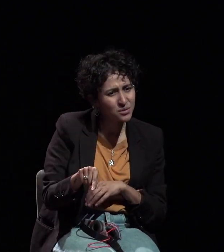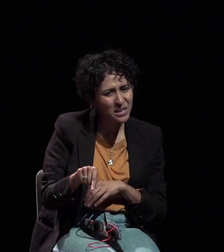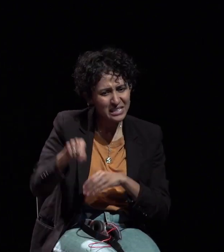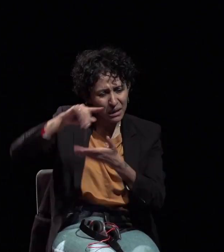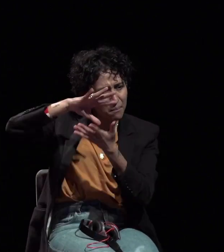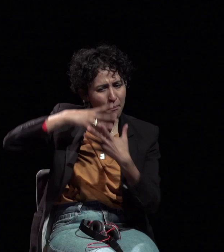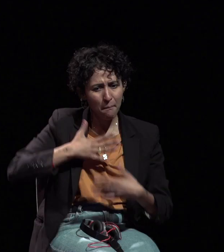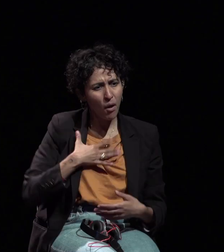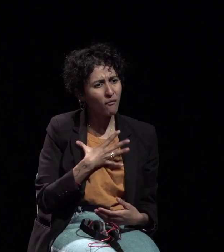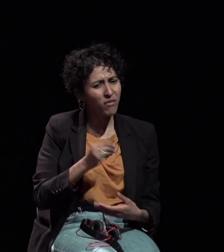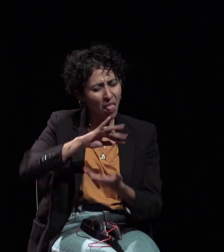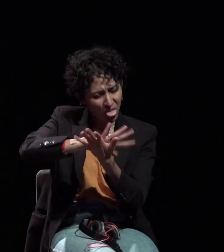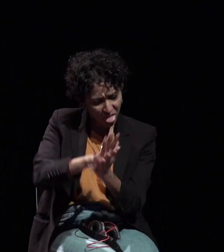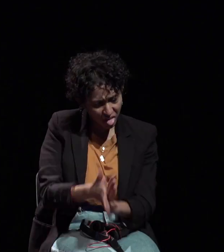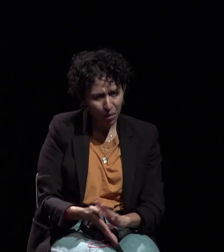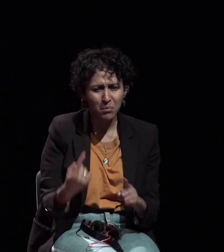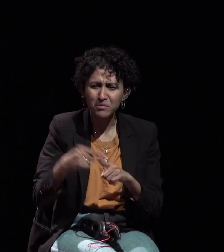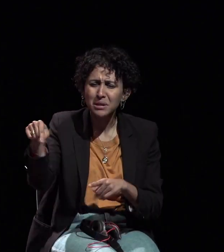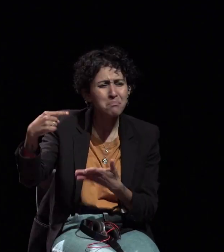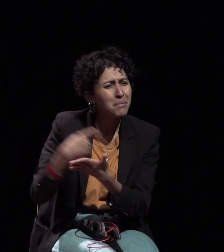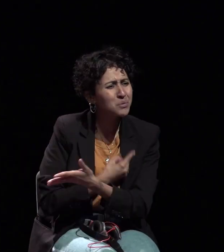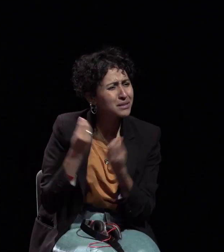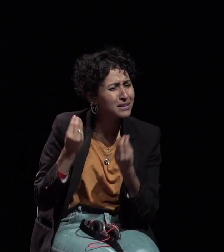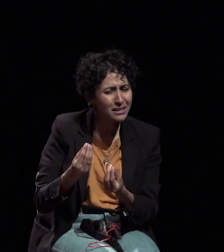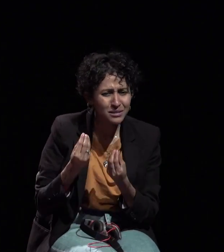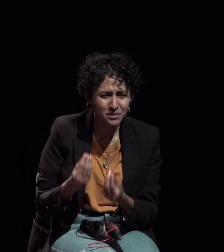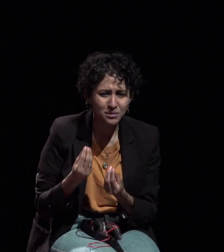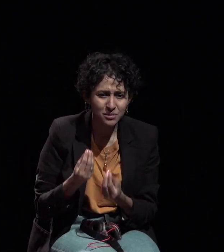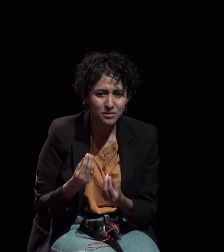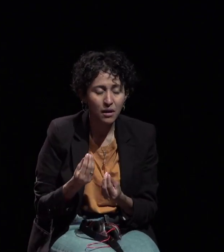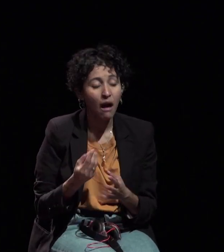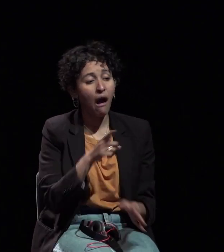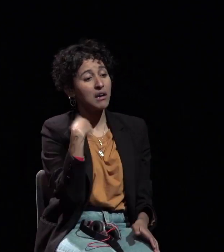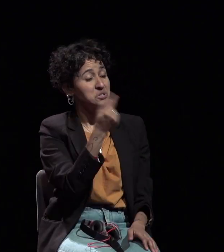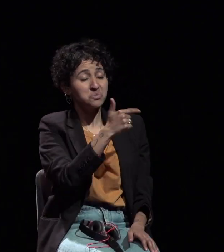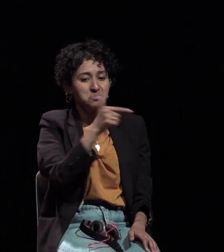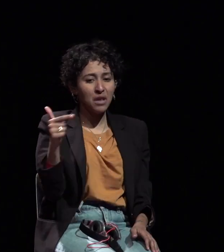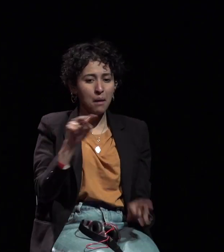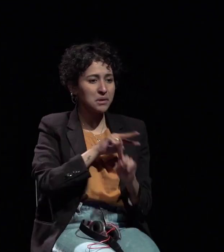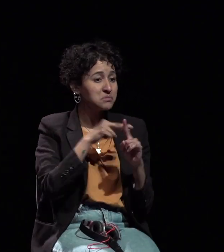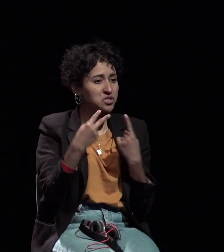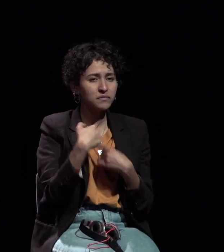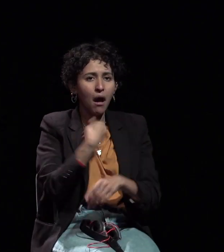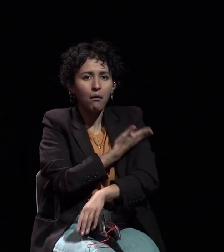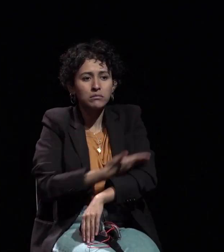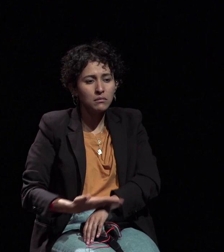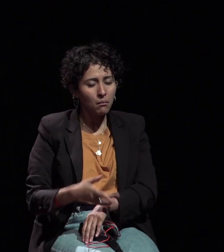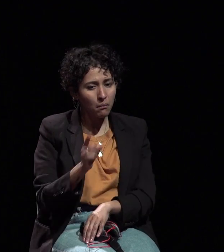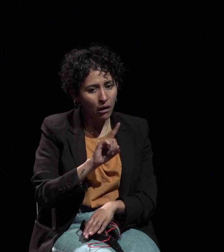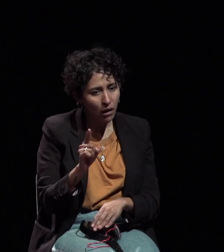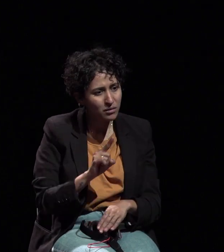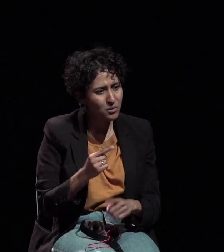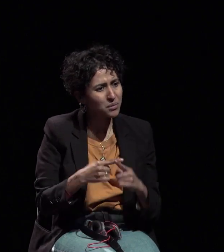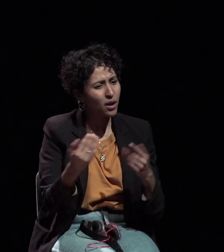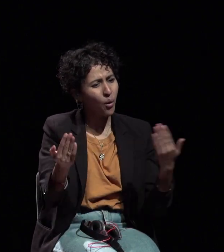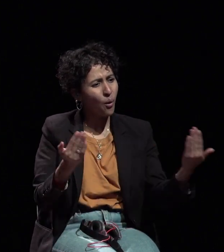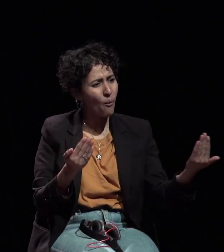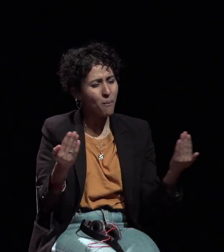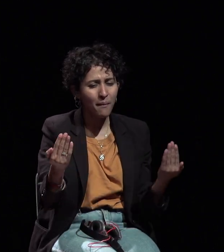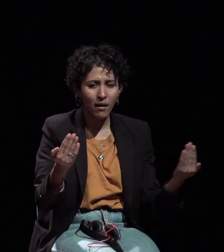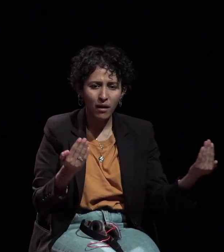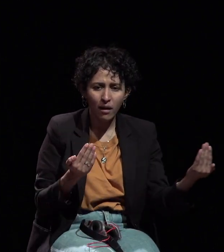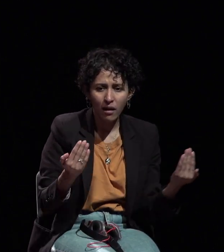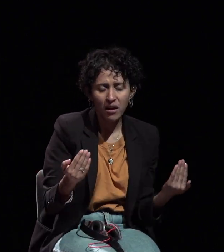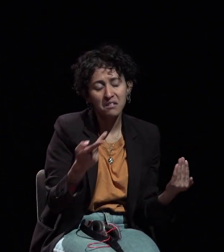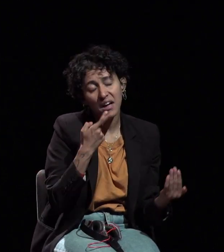está me fazendo esse tipo de pergunta? E a gente não dimensiona costumeiramente, quando a gente faz essas comparações, fala, olha, mas isso são